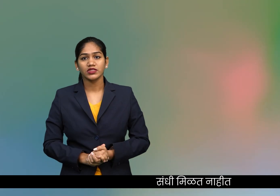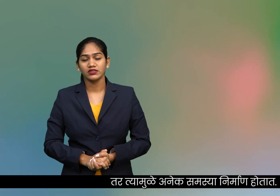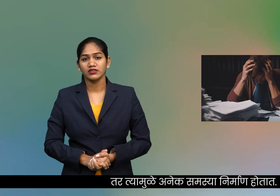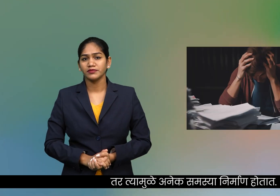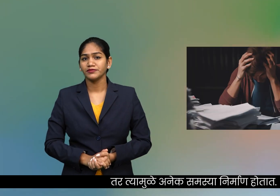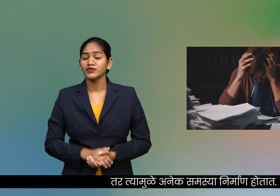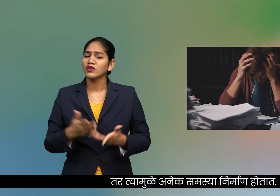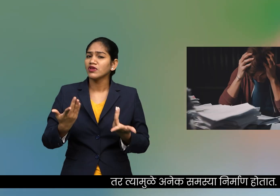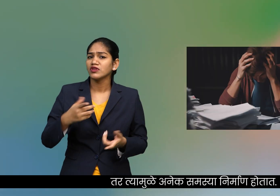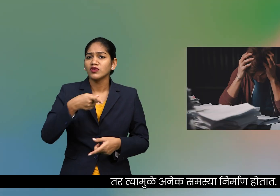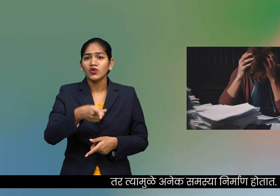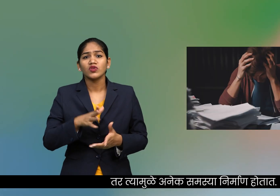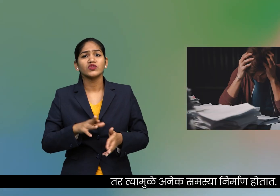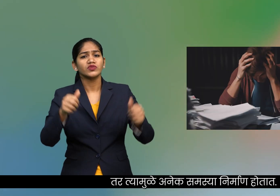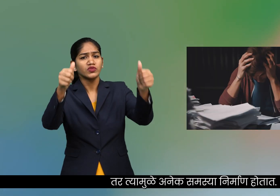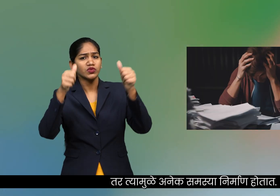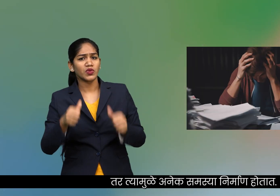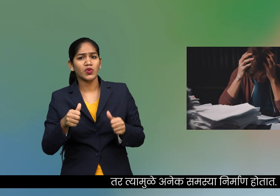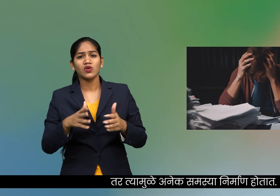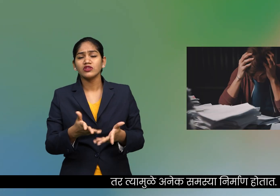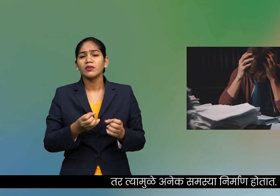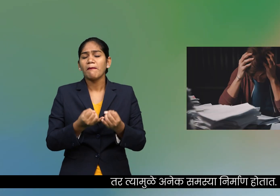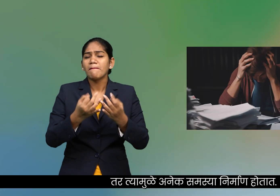तर त्यामुळे अनेक समस्या निर्माण होतात.